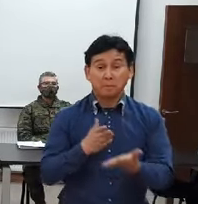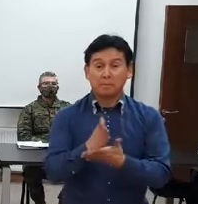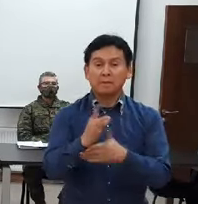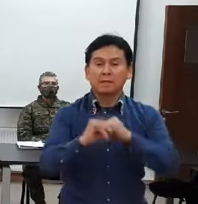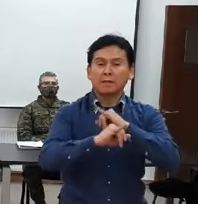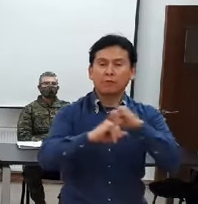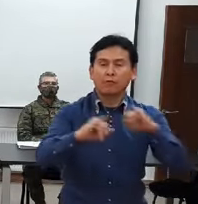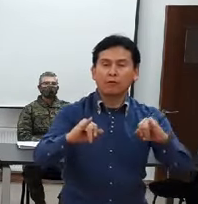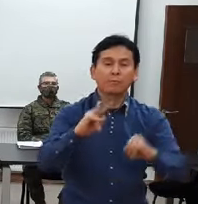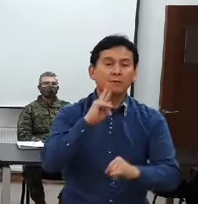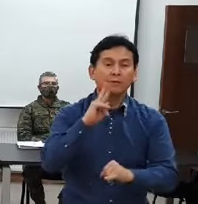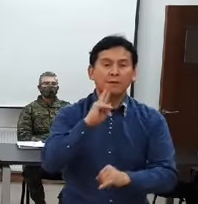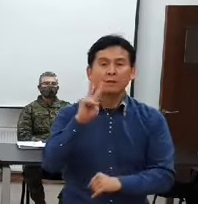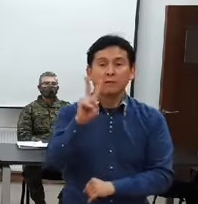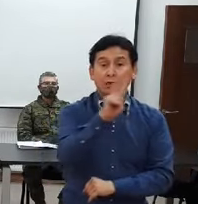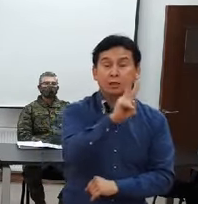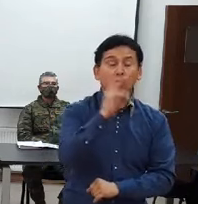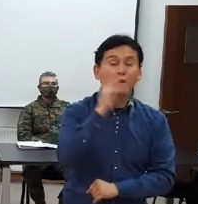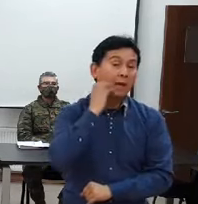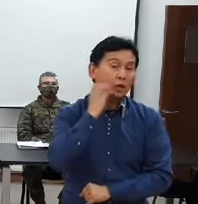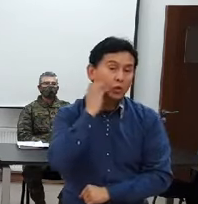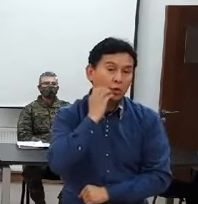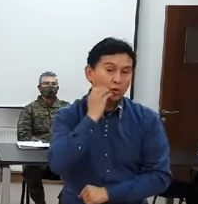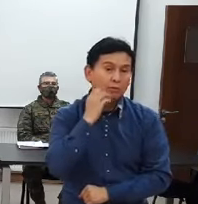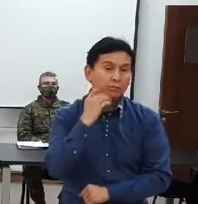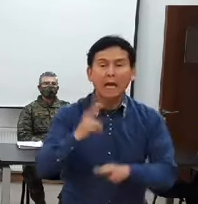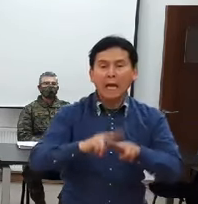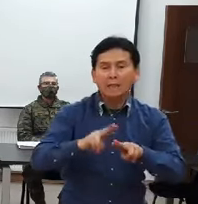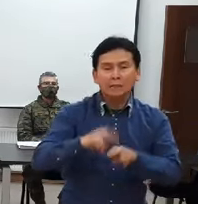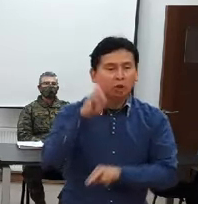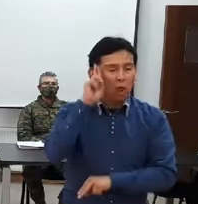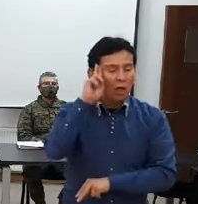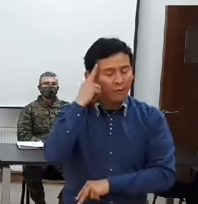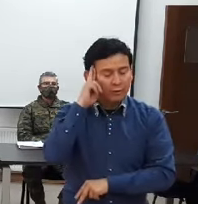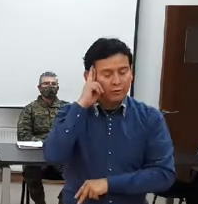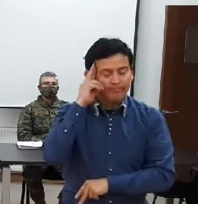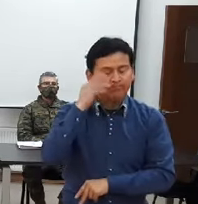informe de hoy día, viernes 22 de mayo, haciendo una reflexión.